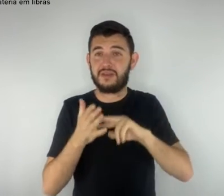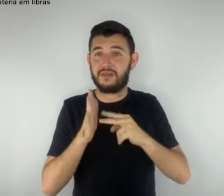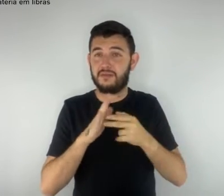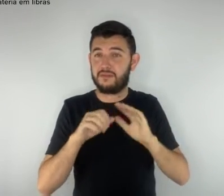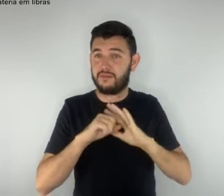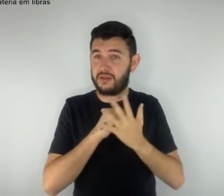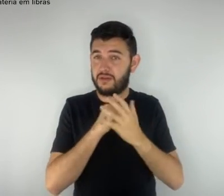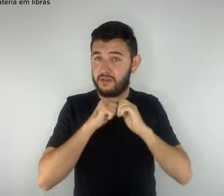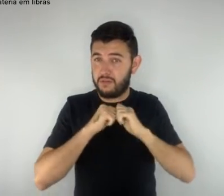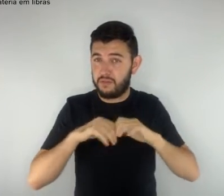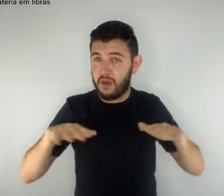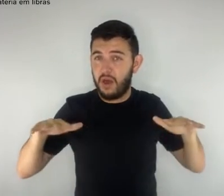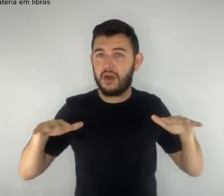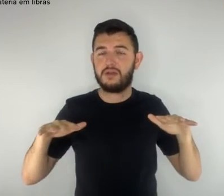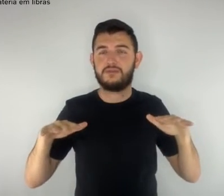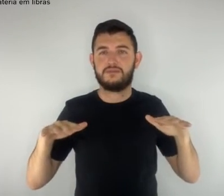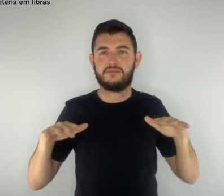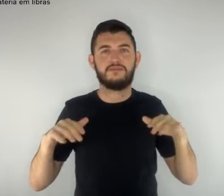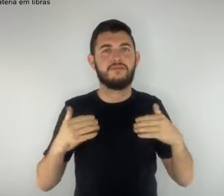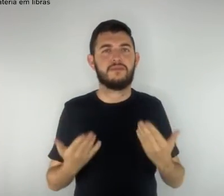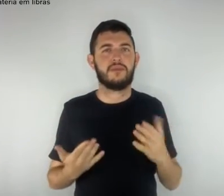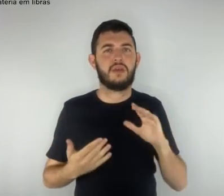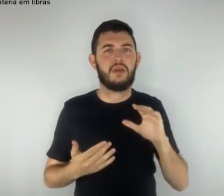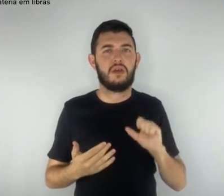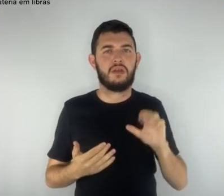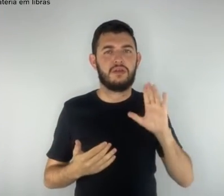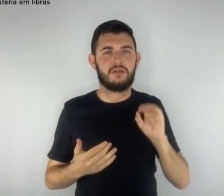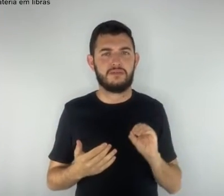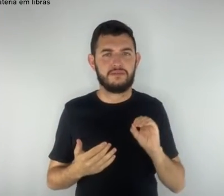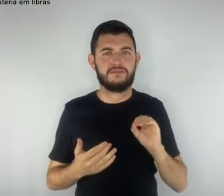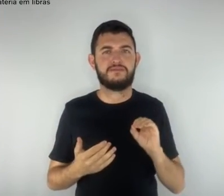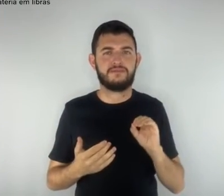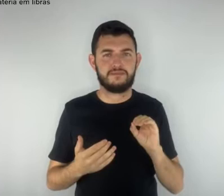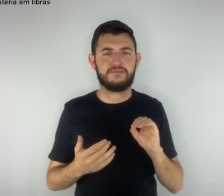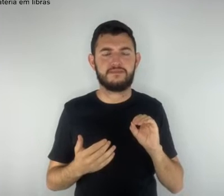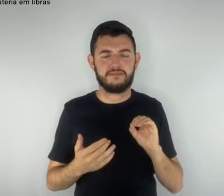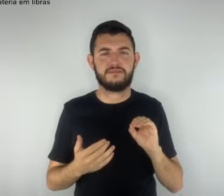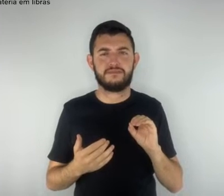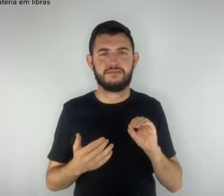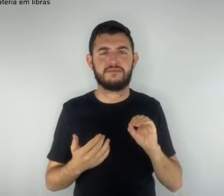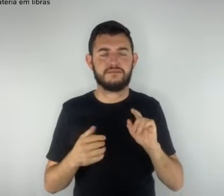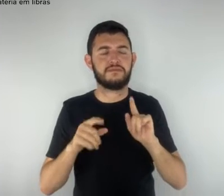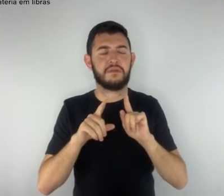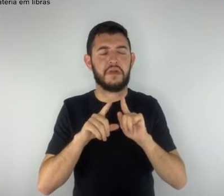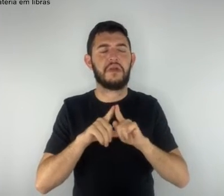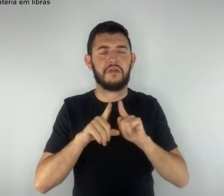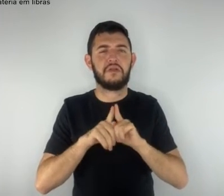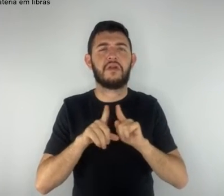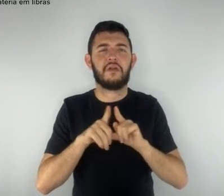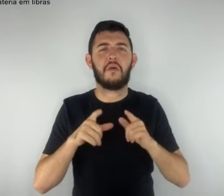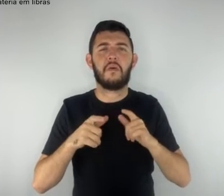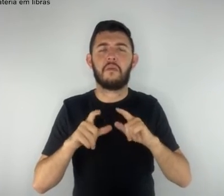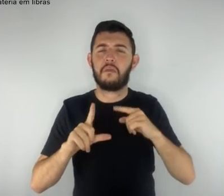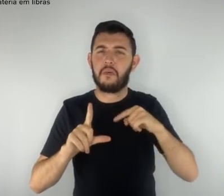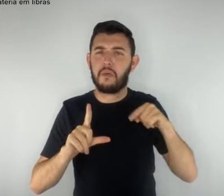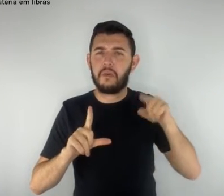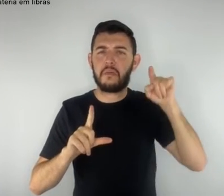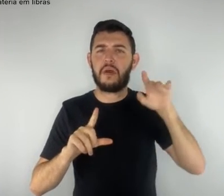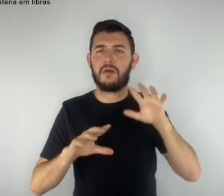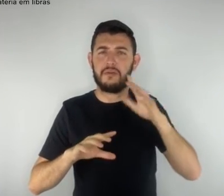Com o aumento de casos e a alta na taxa de transmissão do vírus, a Secretaria de Saúde orientou